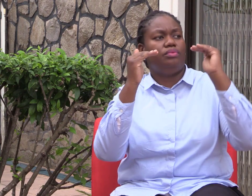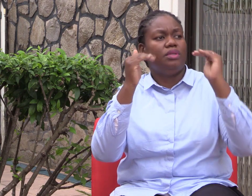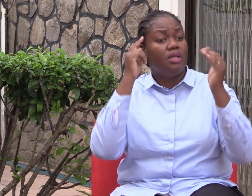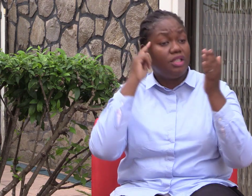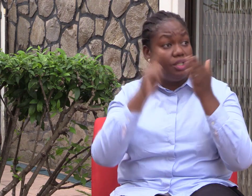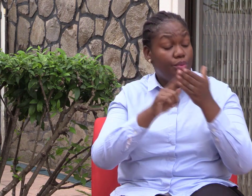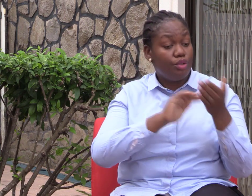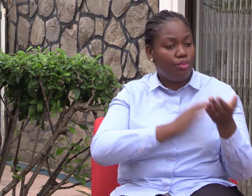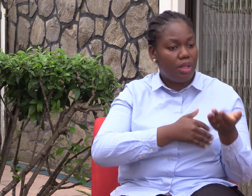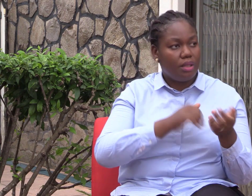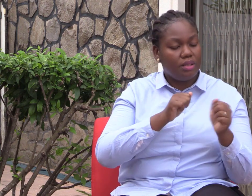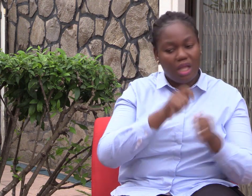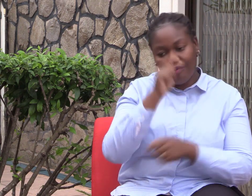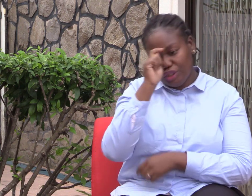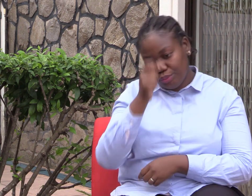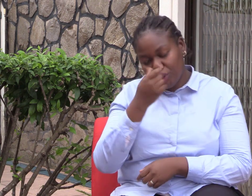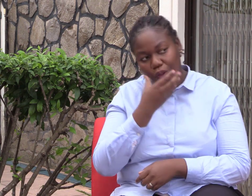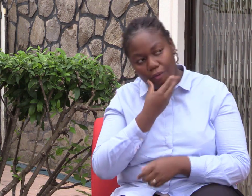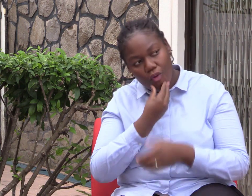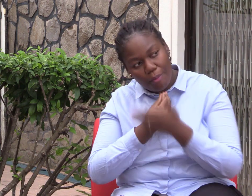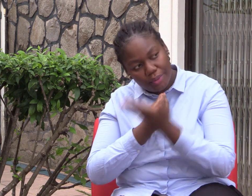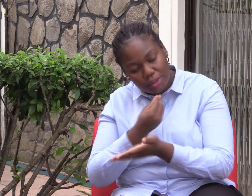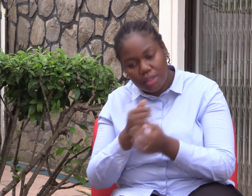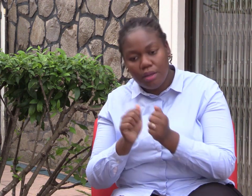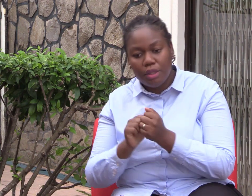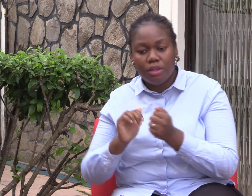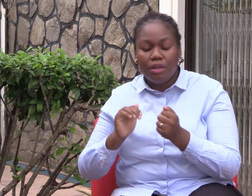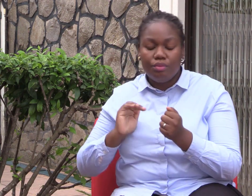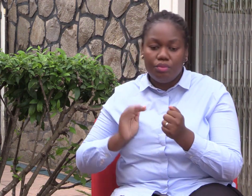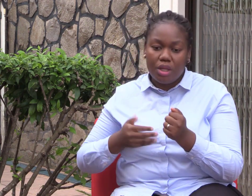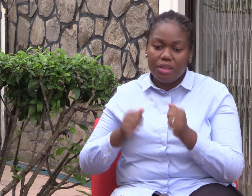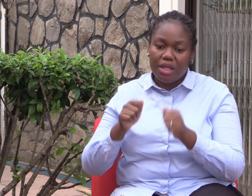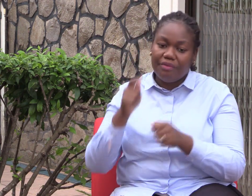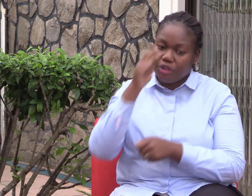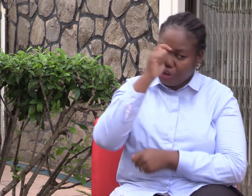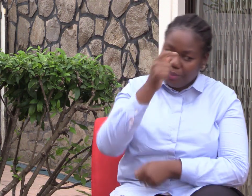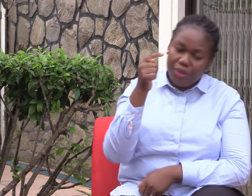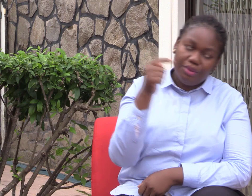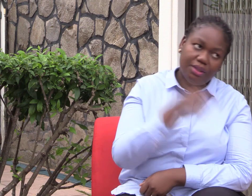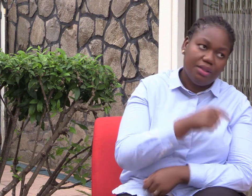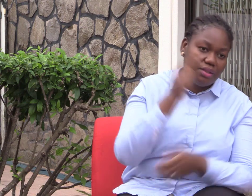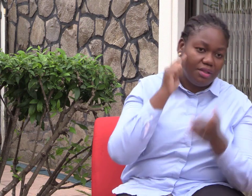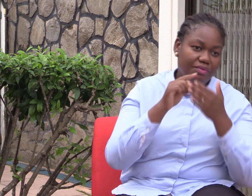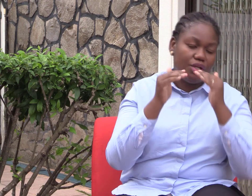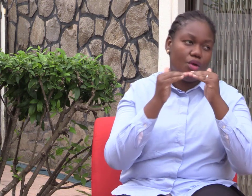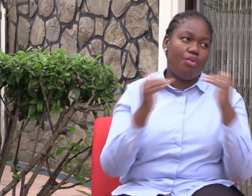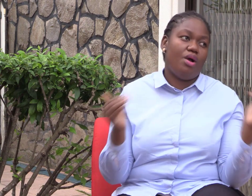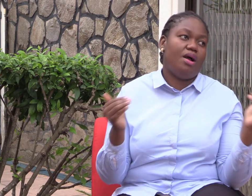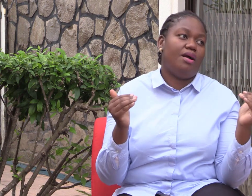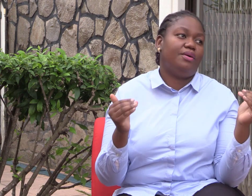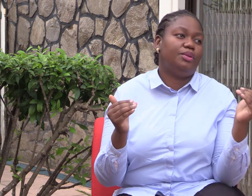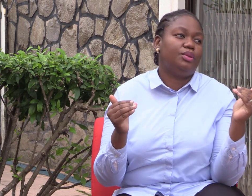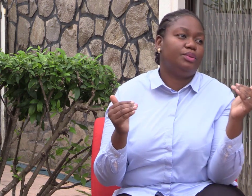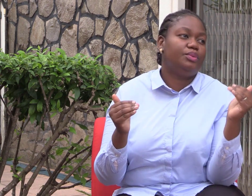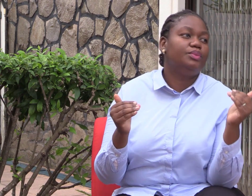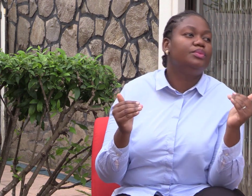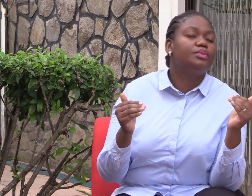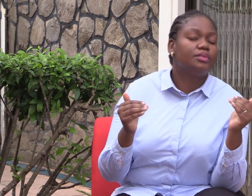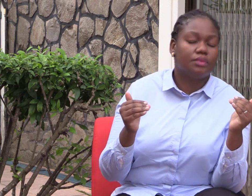homens estejam mesmo com um nível que possam estar... A residir a algo, mas